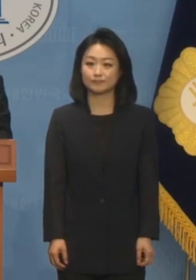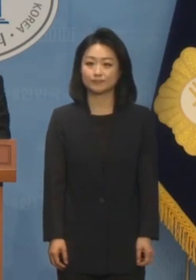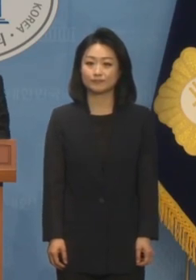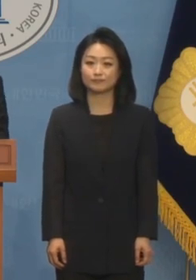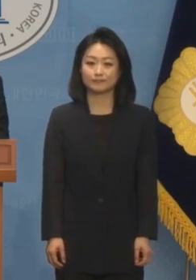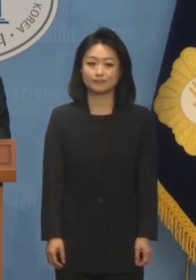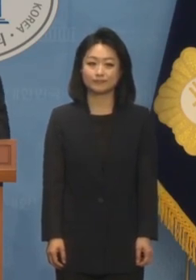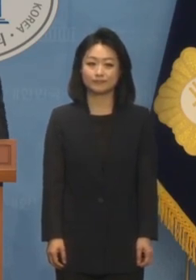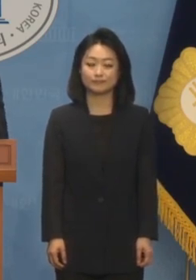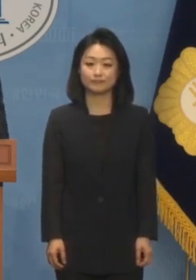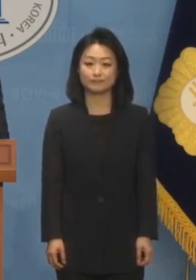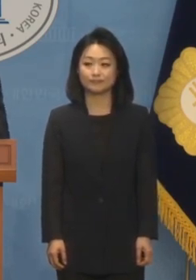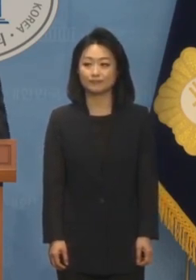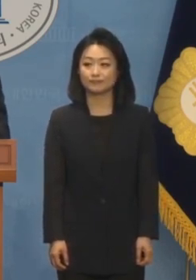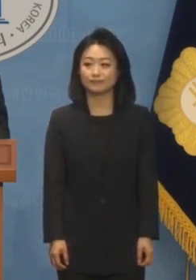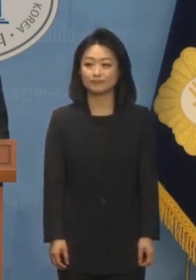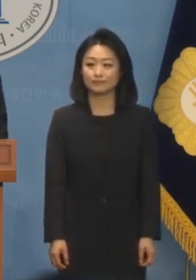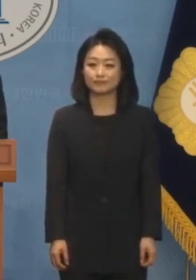네,